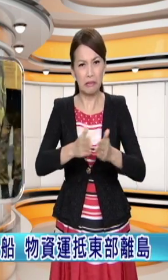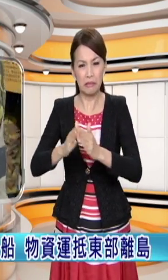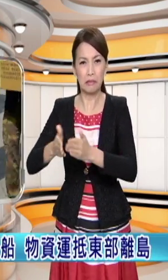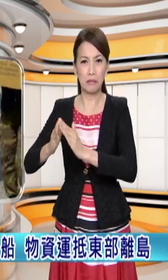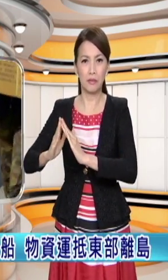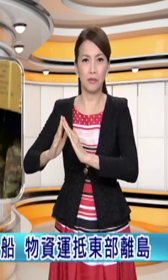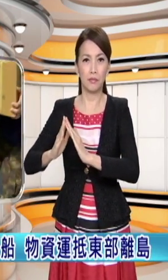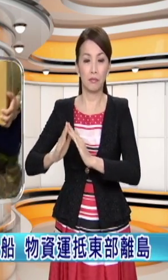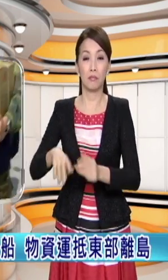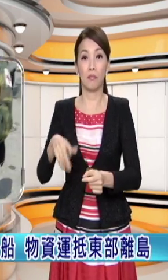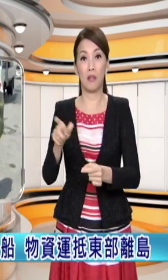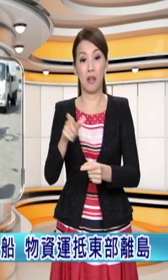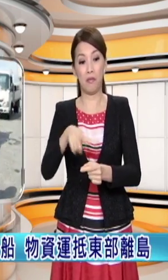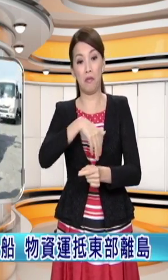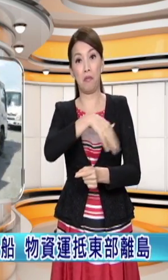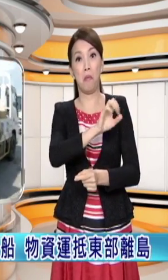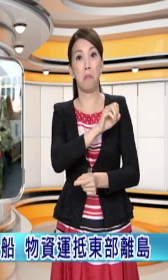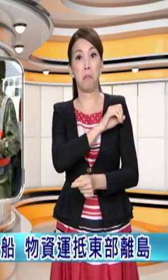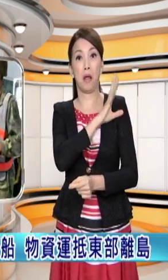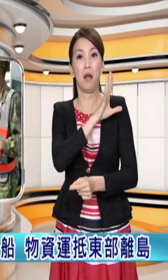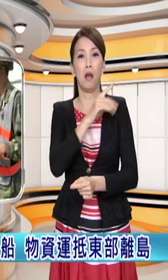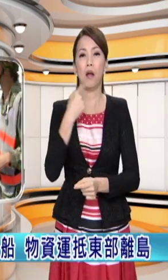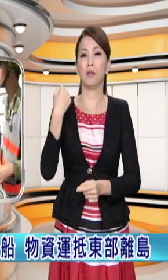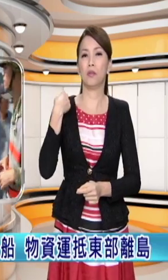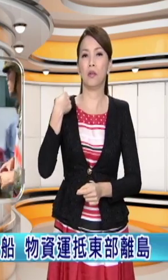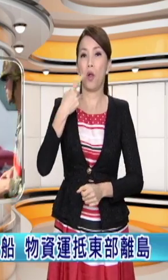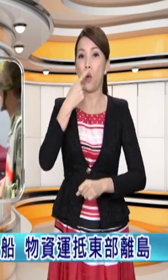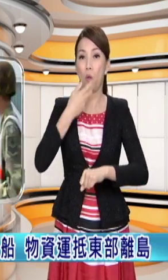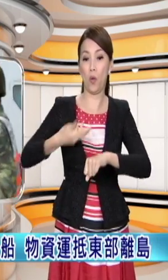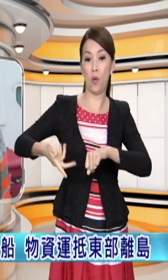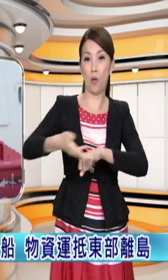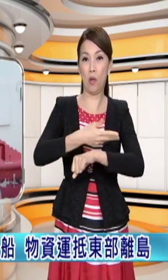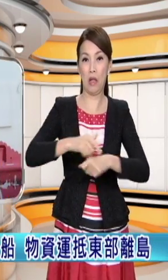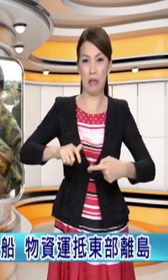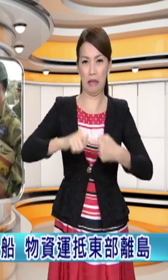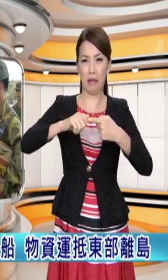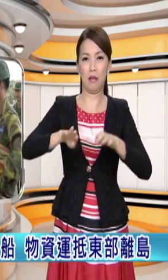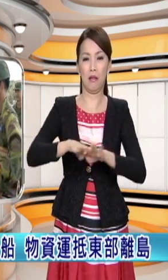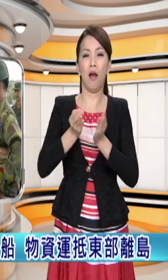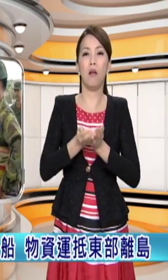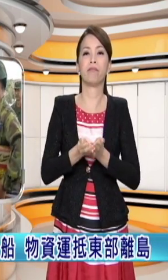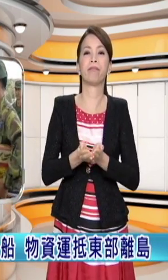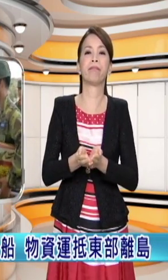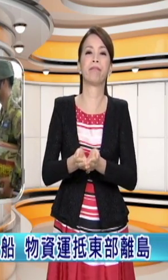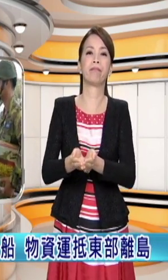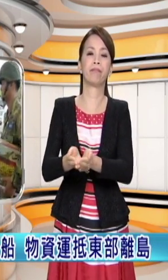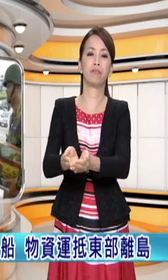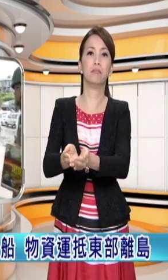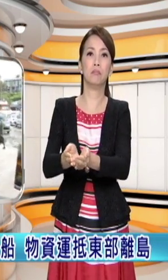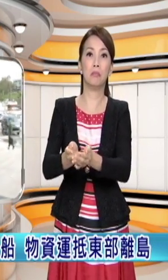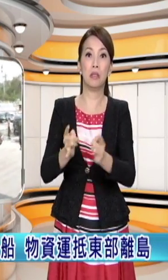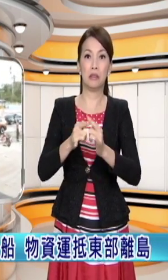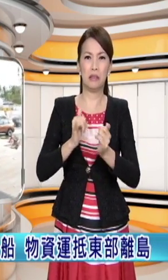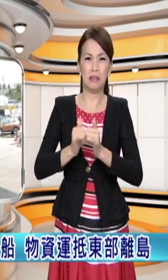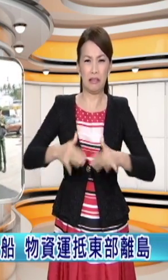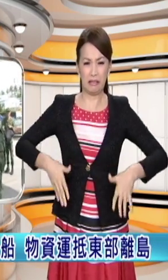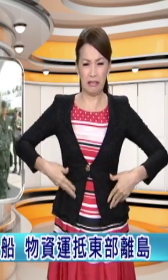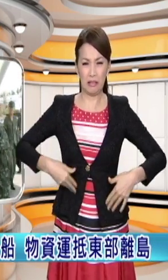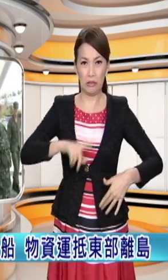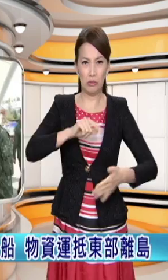建，台风过后，绿岛昨天开出了第一班船，民众就赶紧运送物